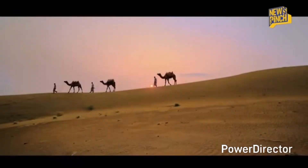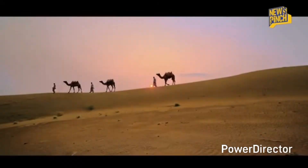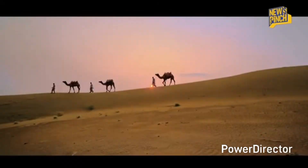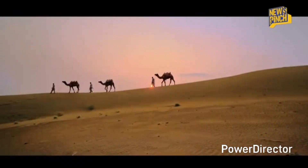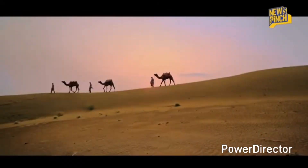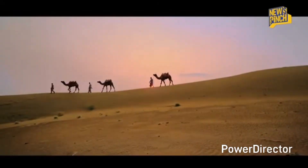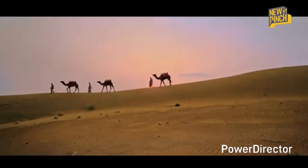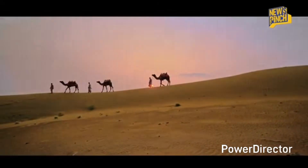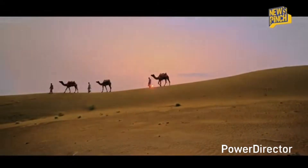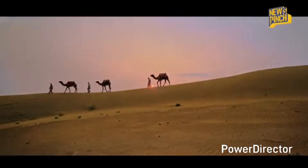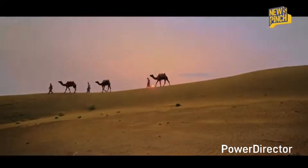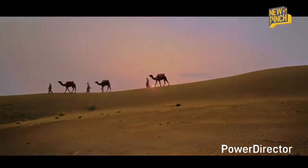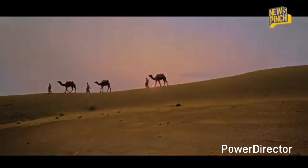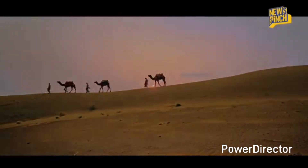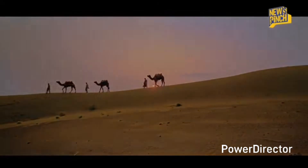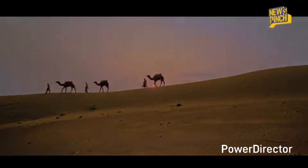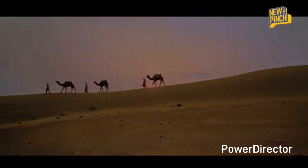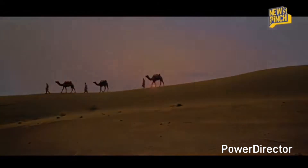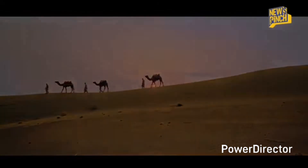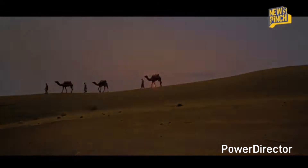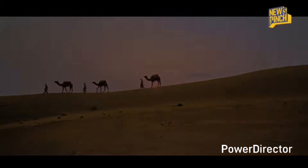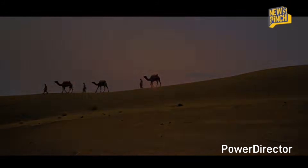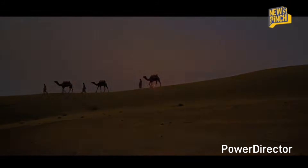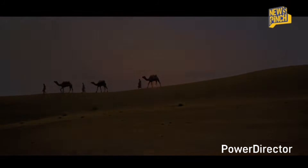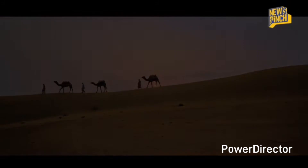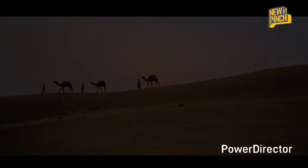था। वो वाकई डरा देने वाला था।